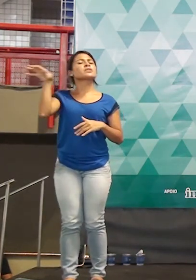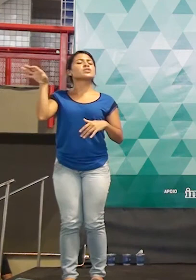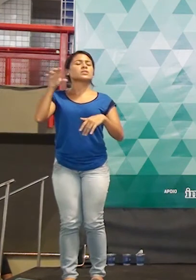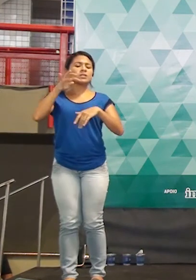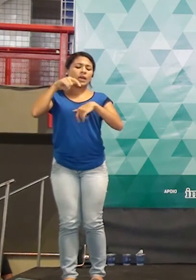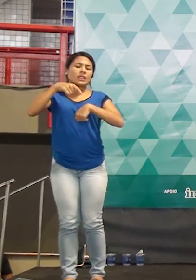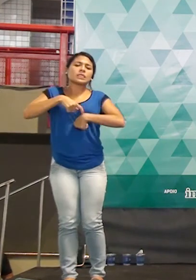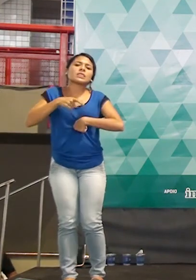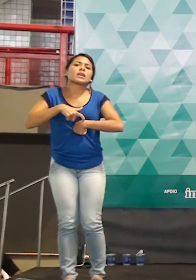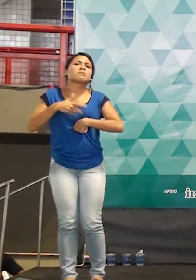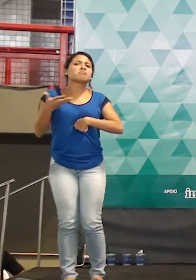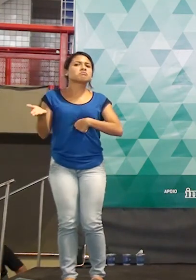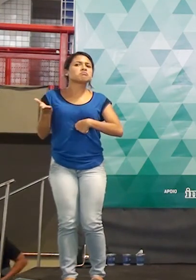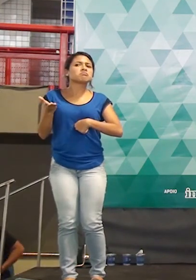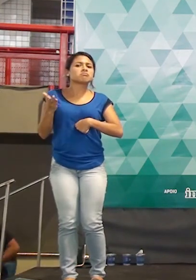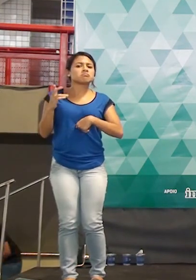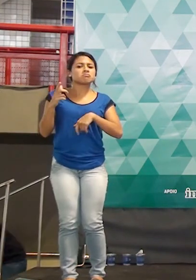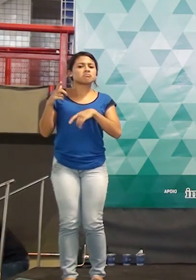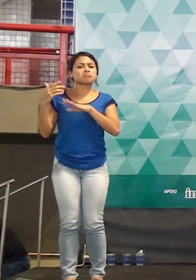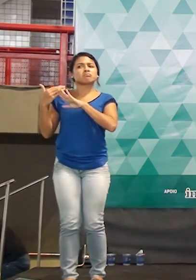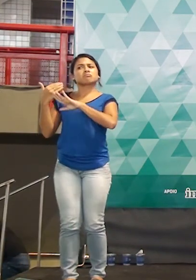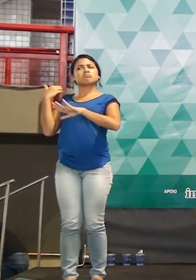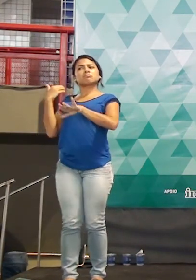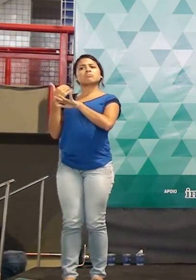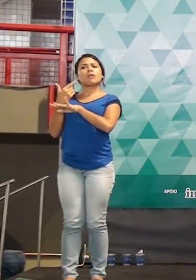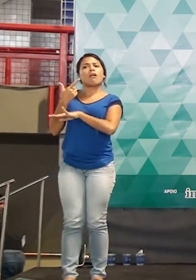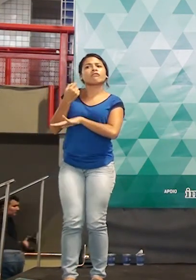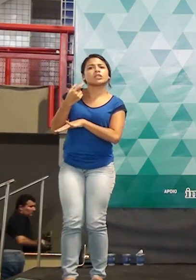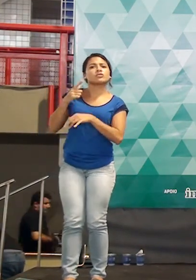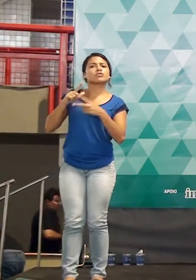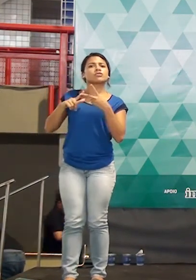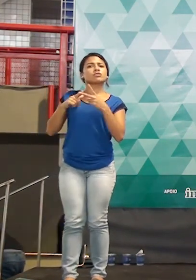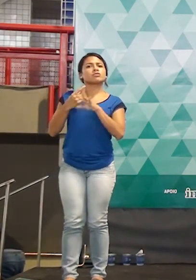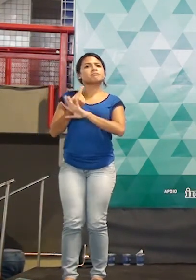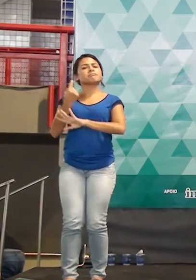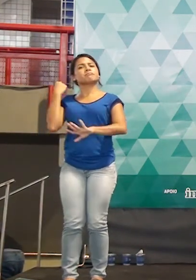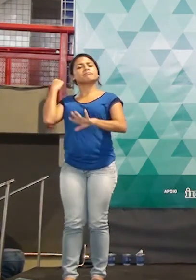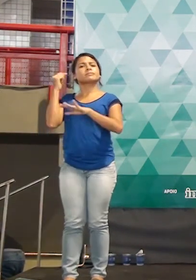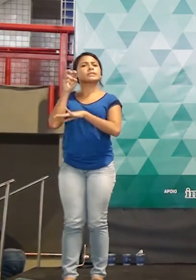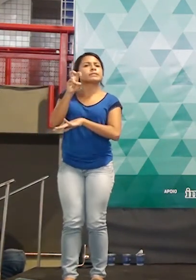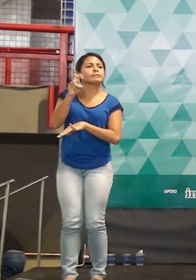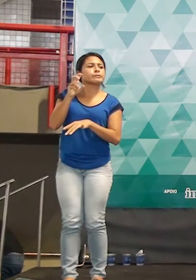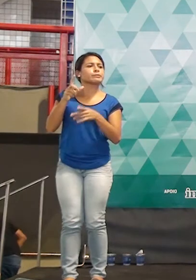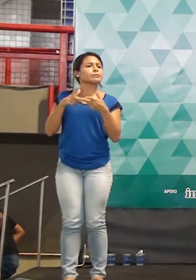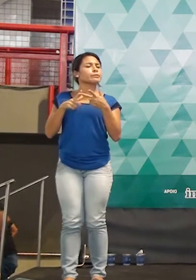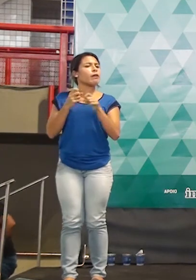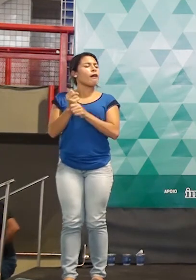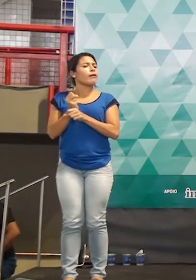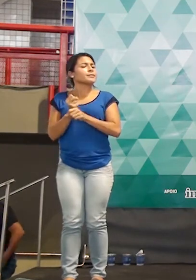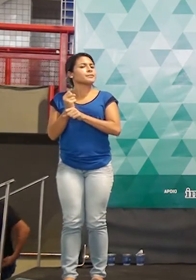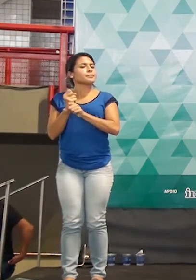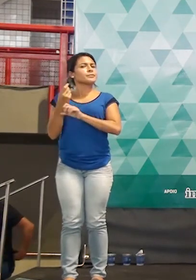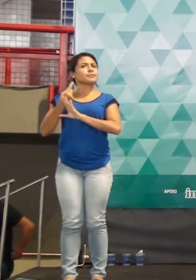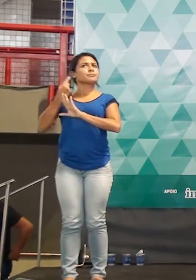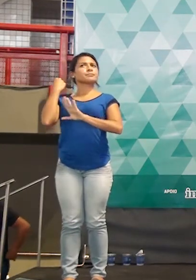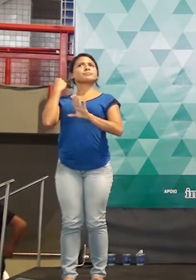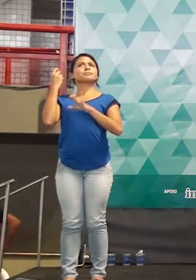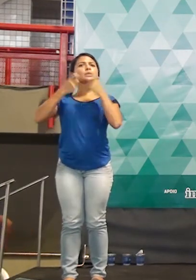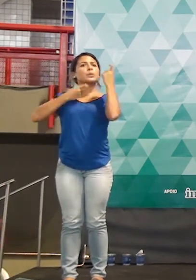10 anos? 20 anos? 5 anos que o brasileiro está demonstrando preocupação com a